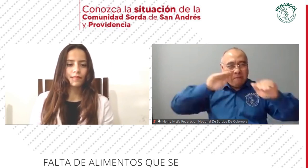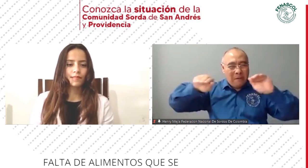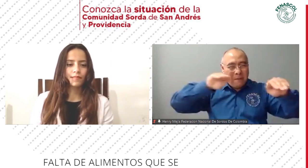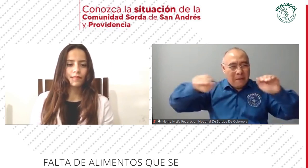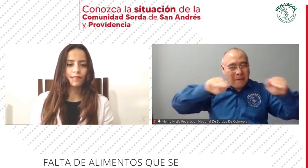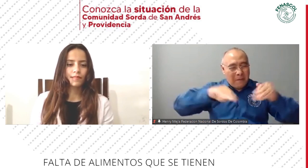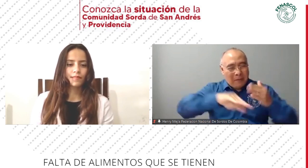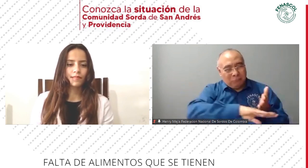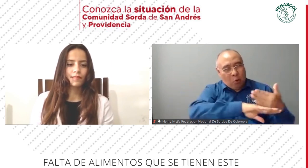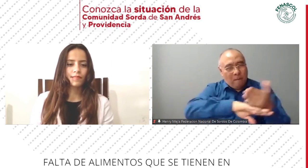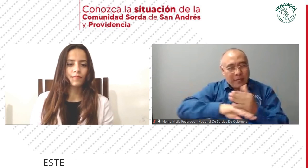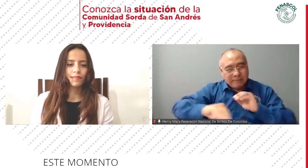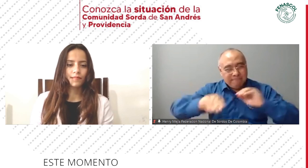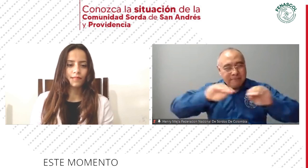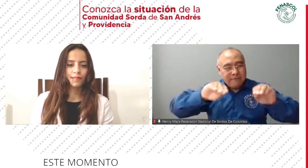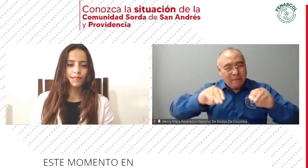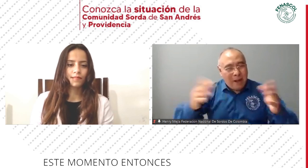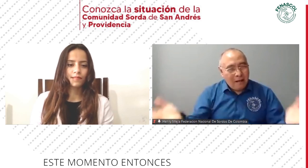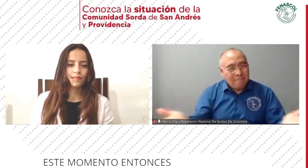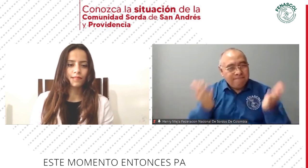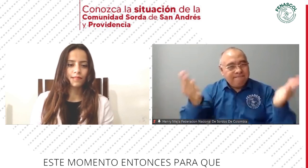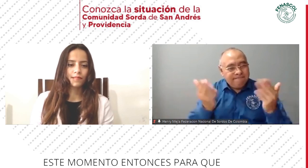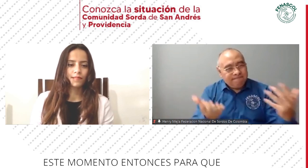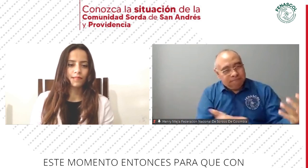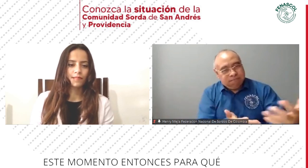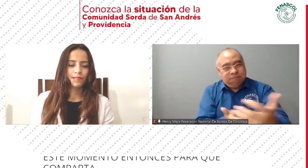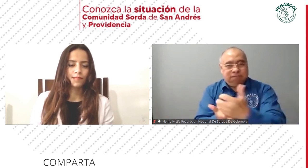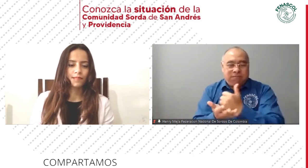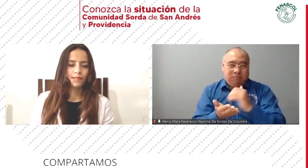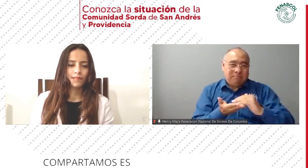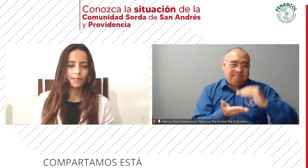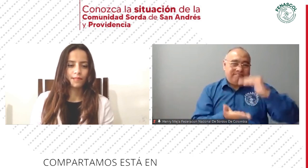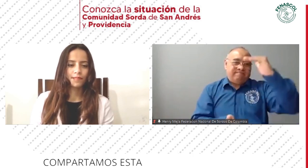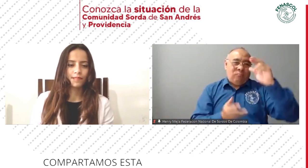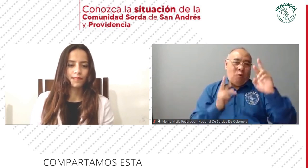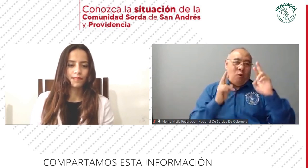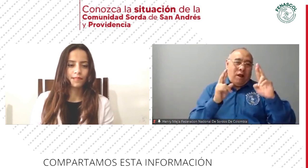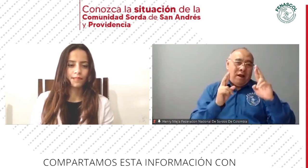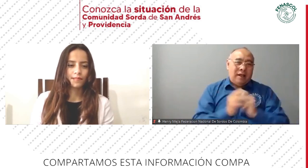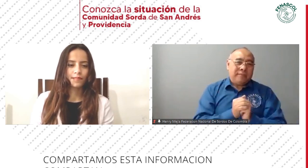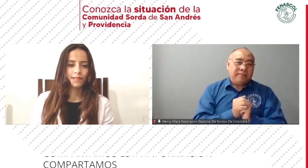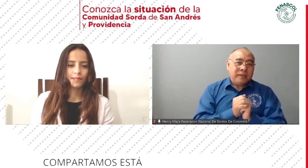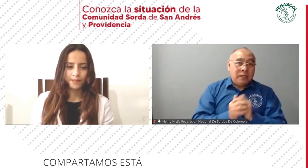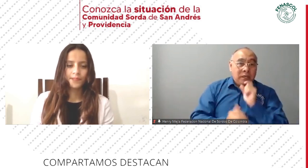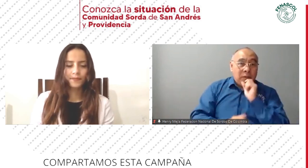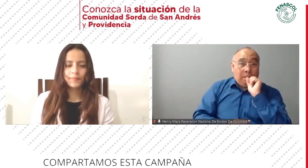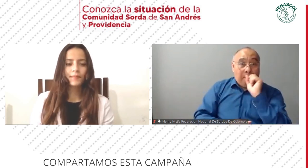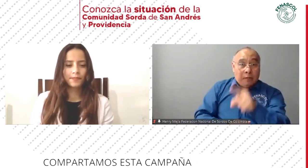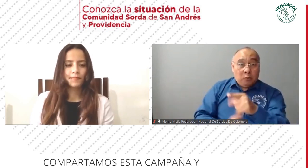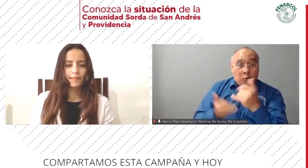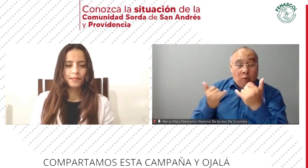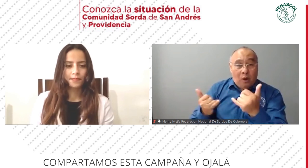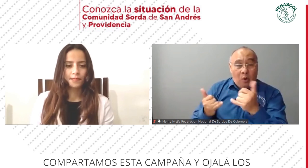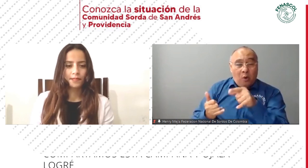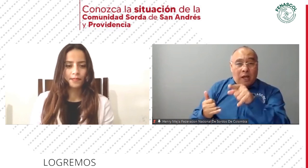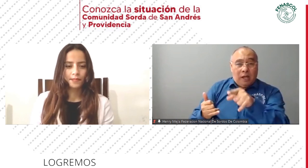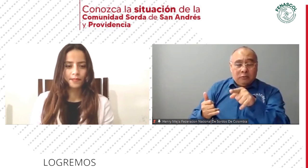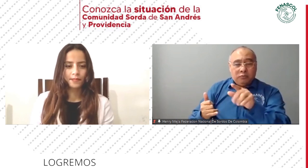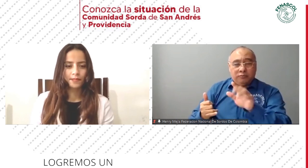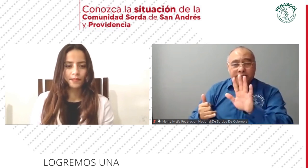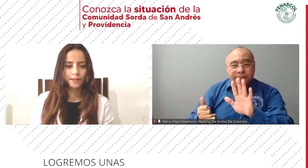se tiene en este momento entonces para que compartamos esta información compartamos esta campaña y ojalá logremos